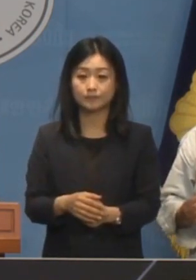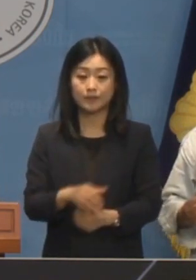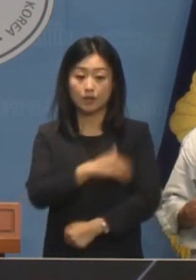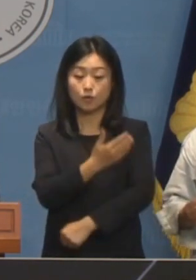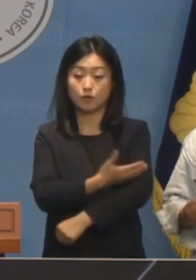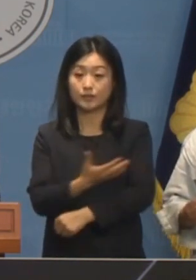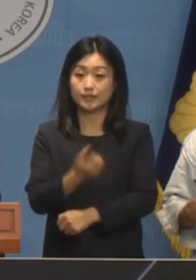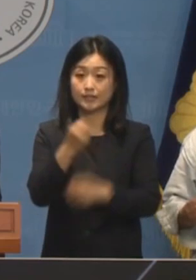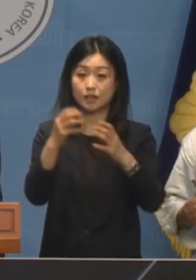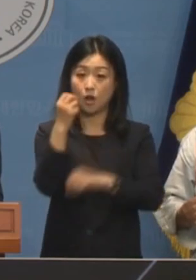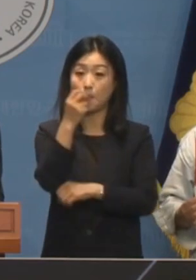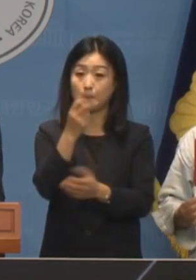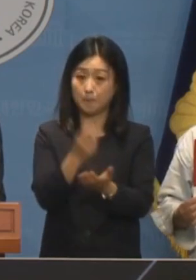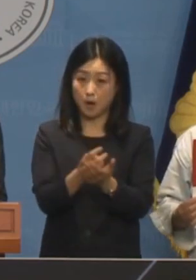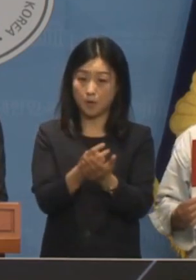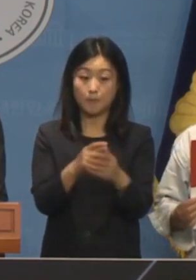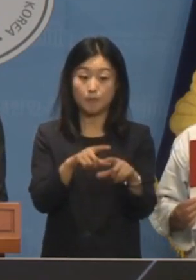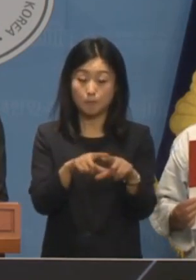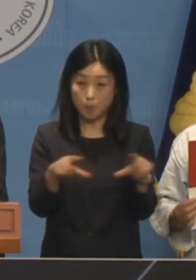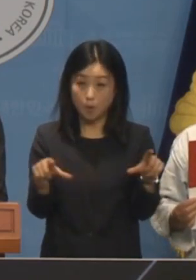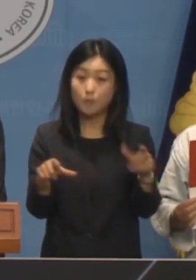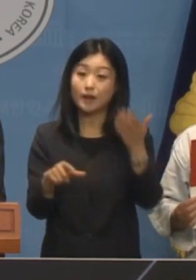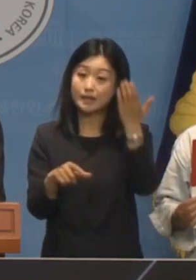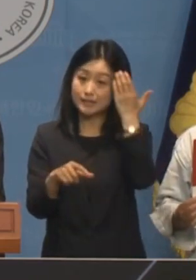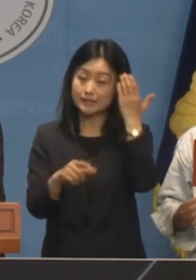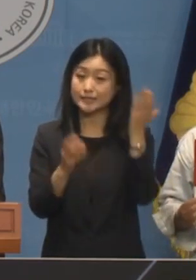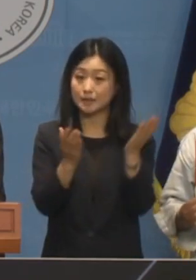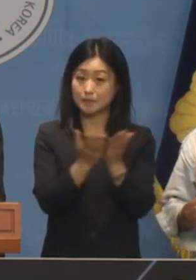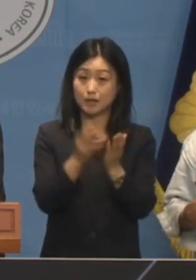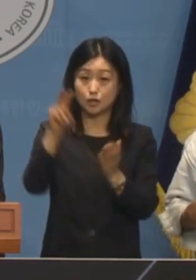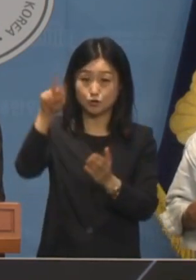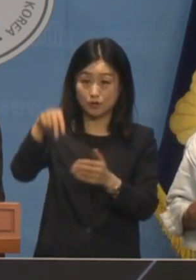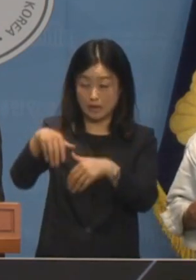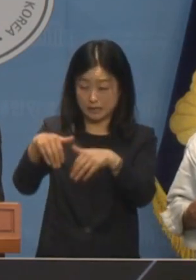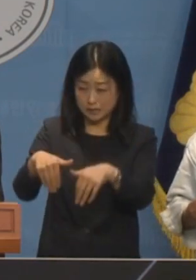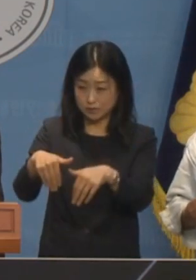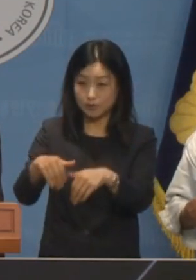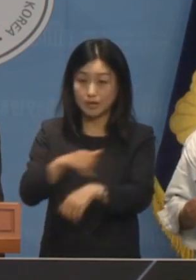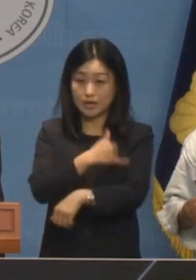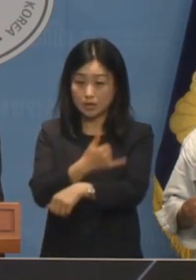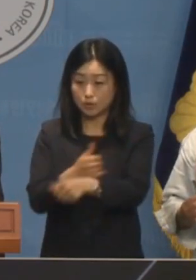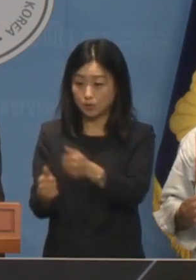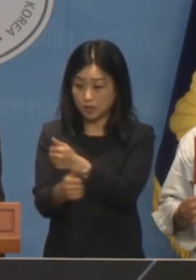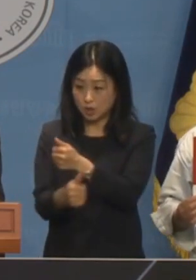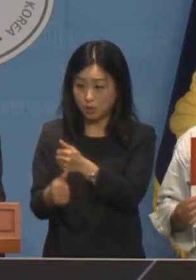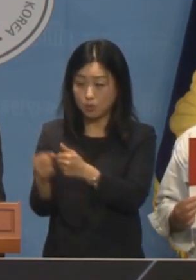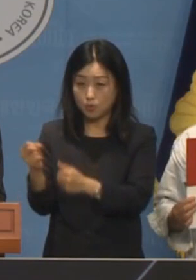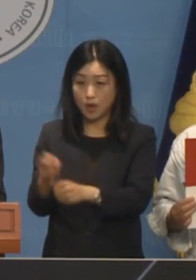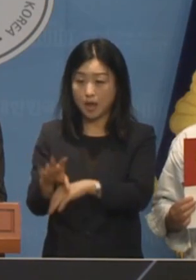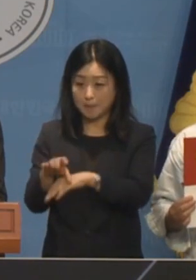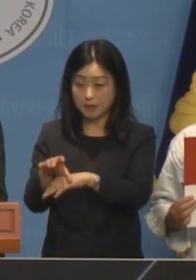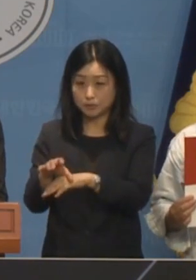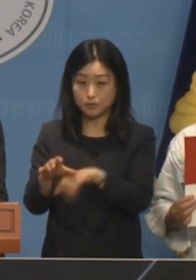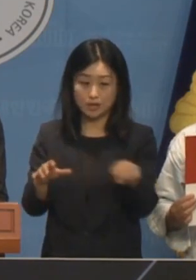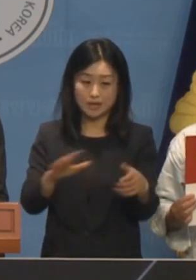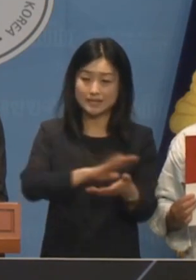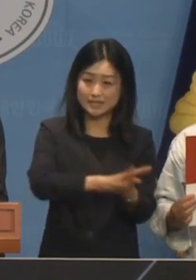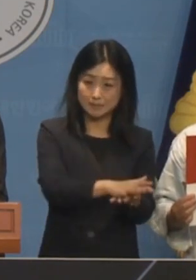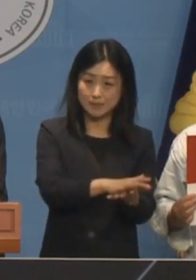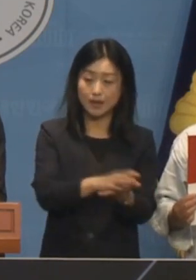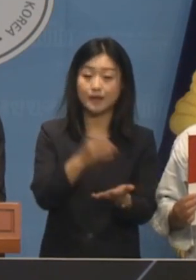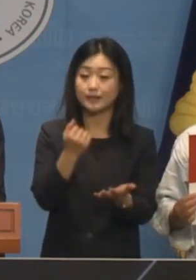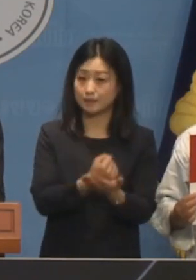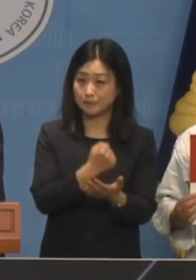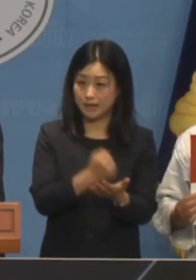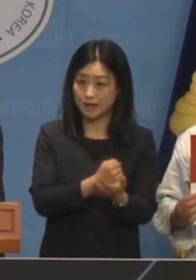대한민국의 헌법과 일반 국민의 보편상식에 유엔의 사주를 받는 인권위와 언론방송에 의해 무참히 짓밟히고 있는 현실을